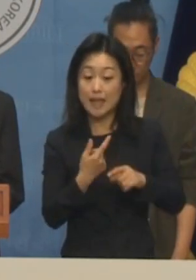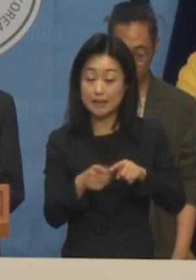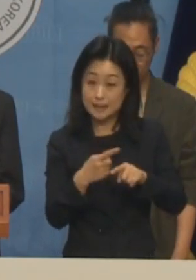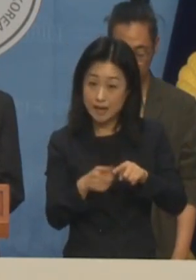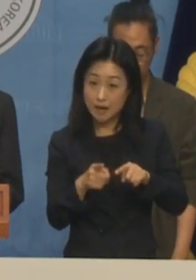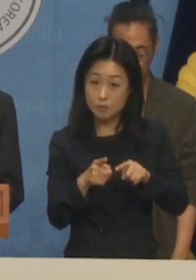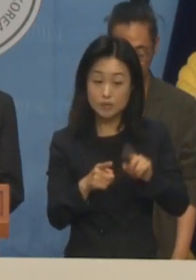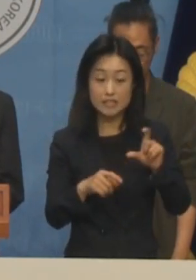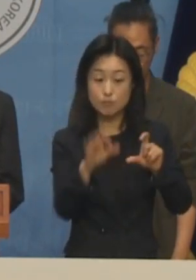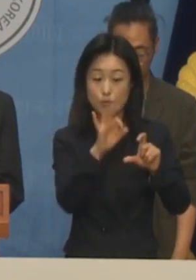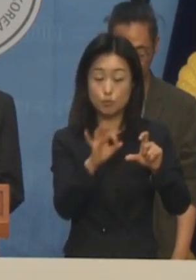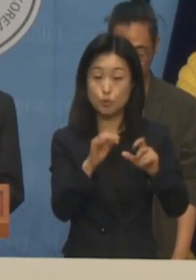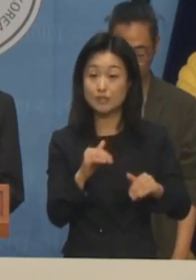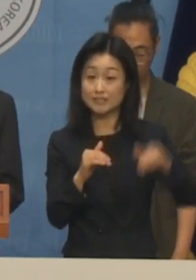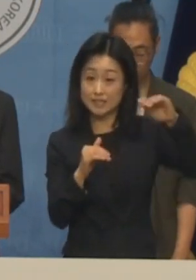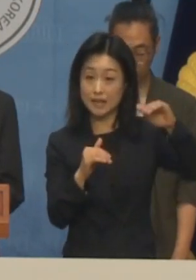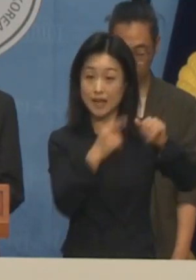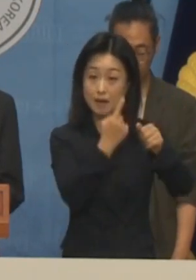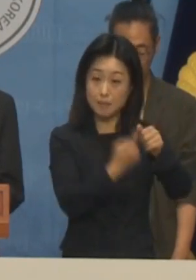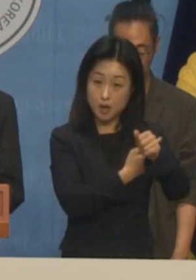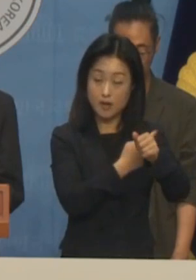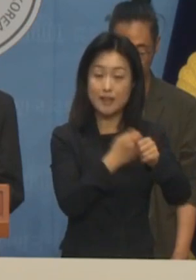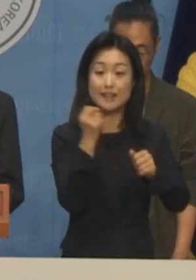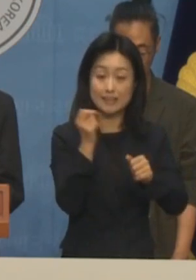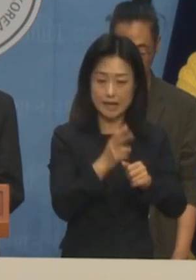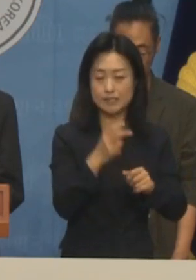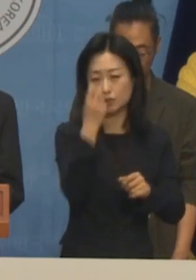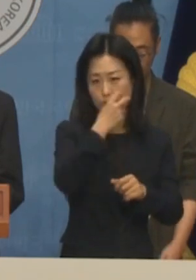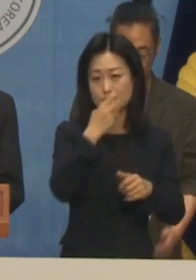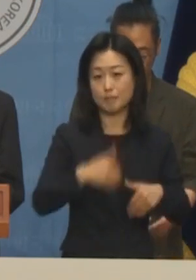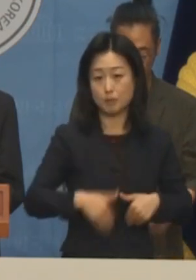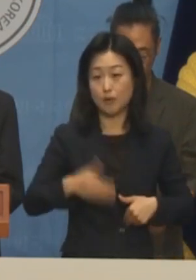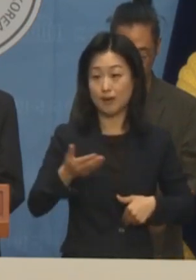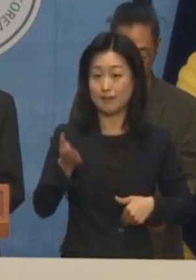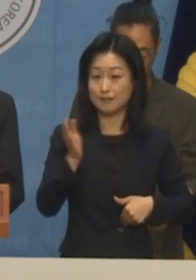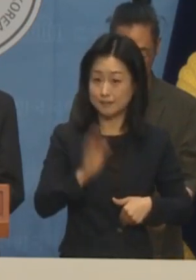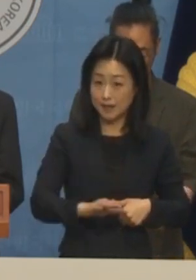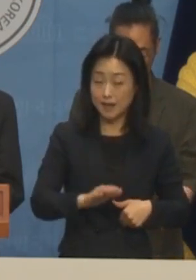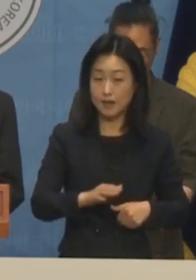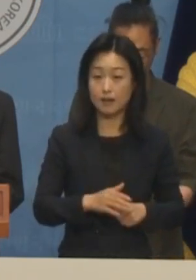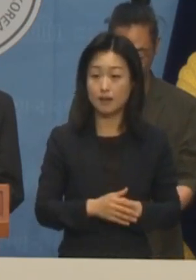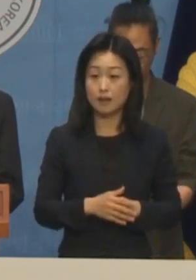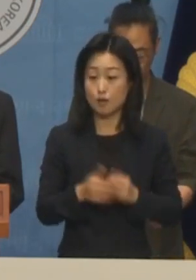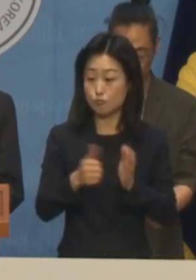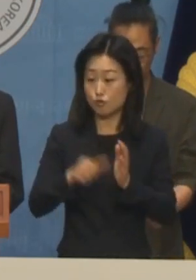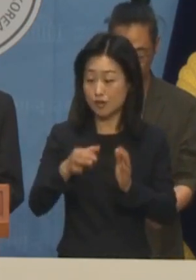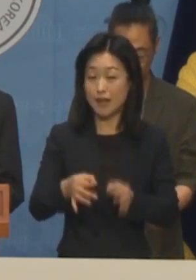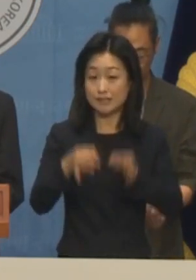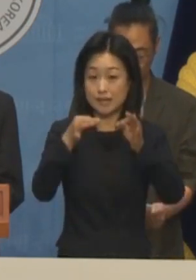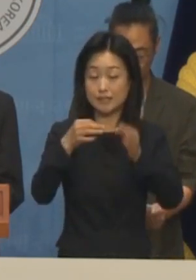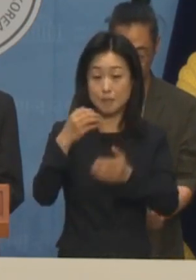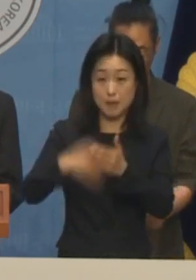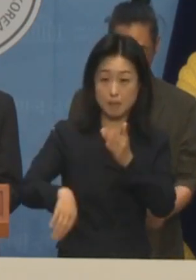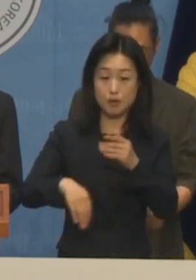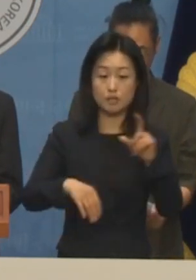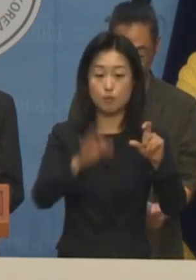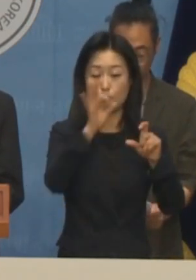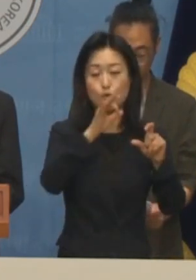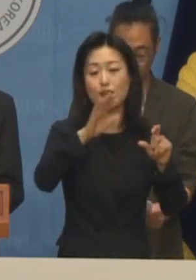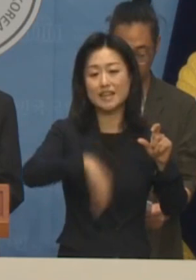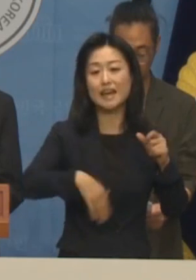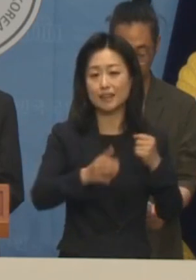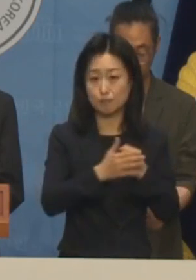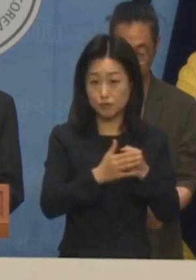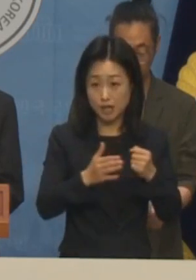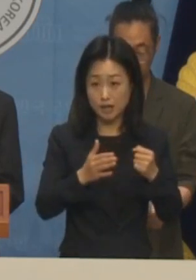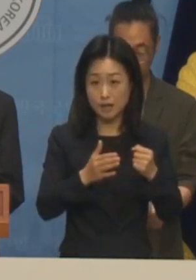예비타당성보다 15% 이상 증액되면 타당성 재조사 대상이 된다. 그런데 치과와 물가 상승, 분을 제외하면 15%를 넘지 않는다는